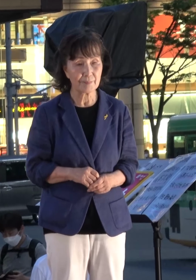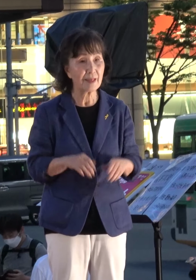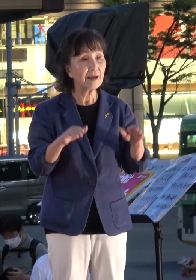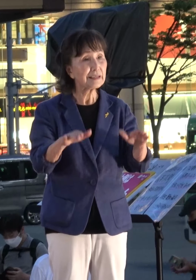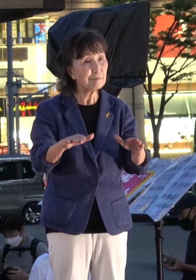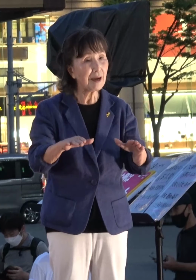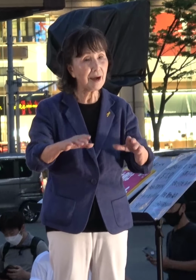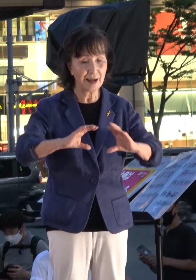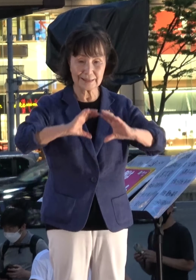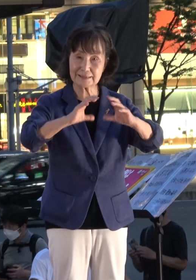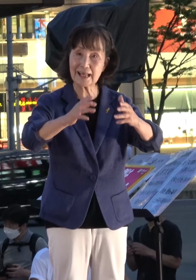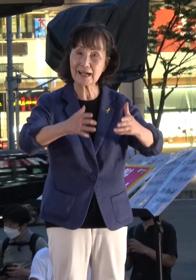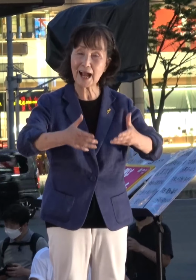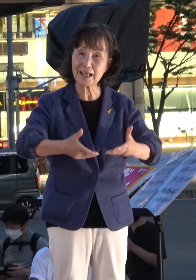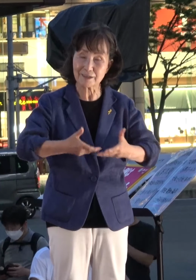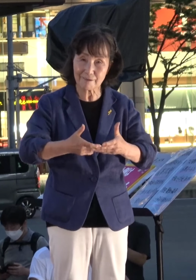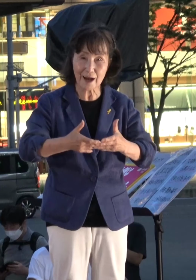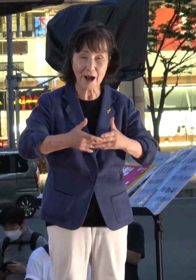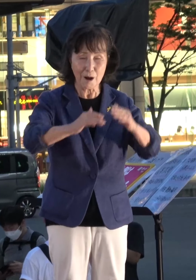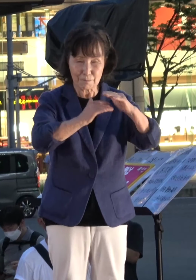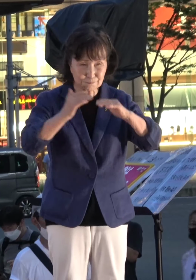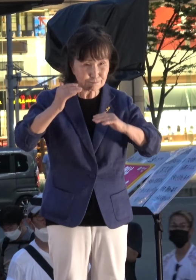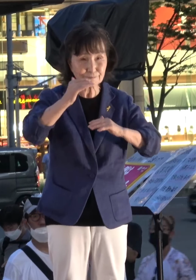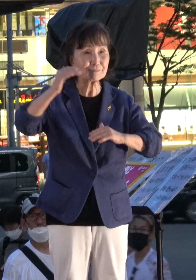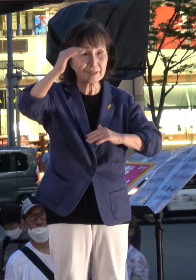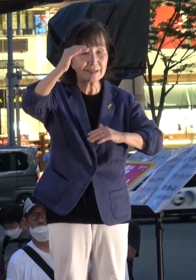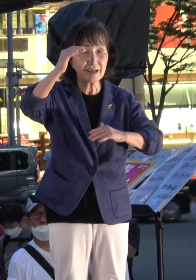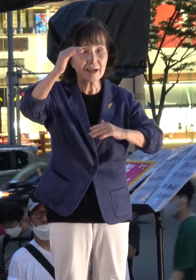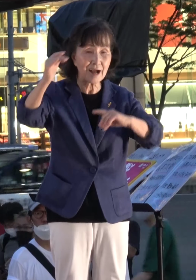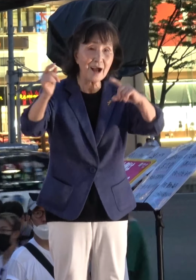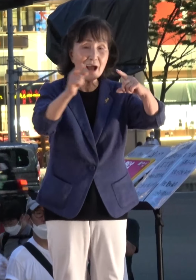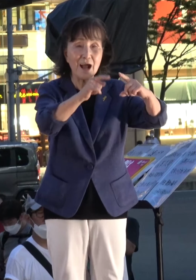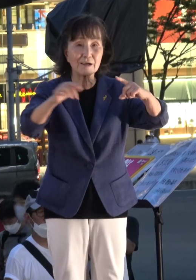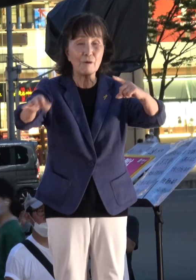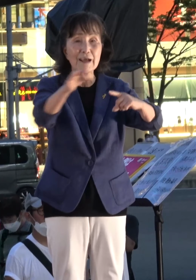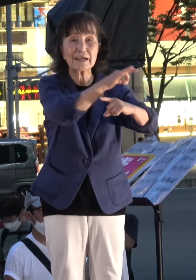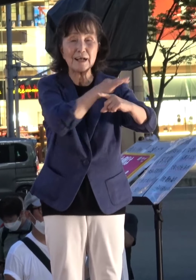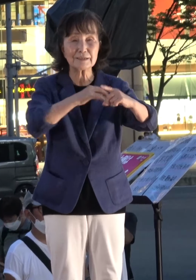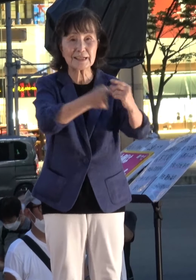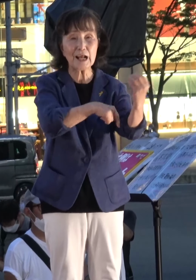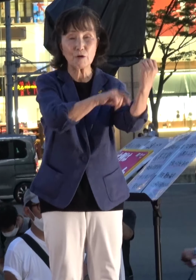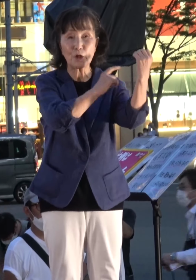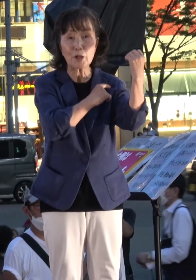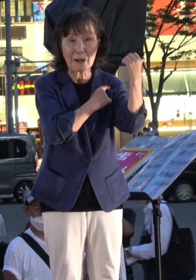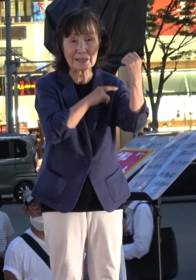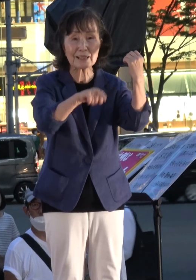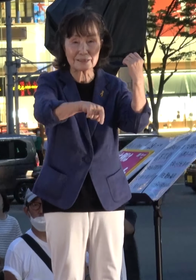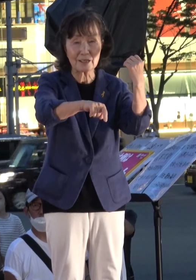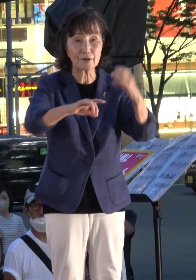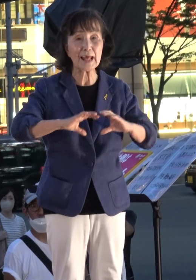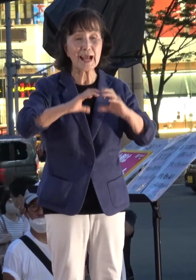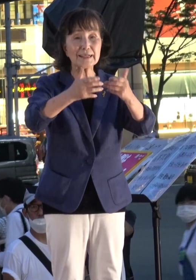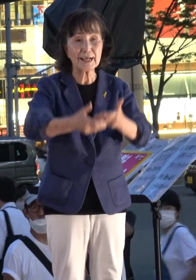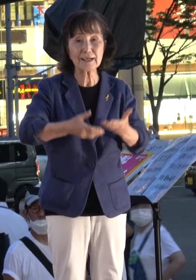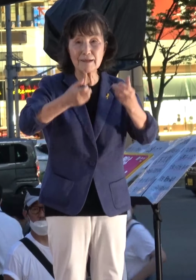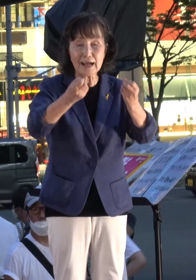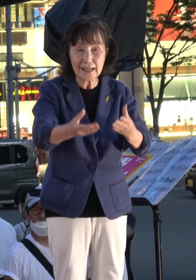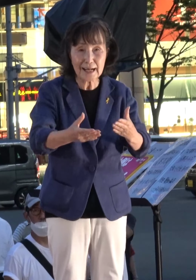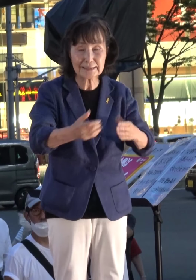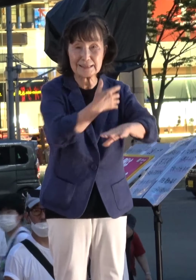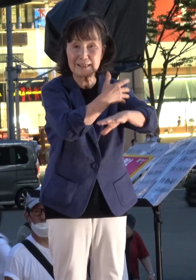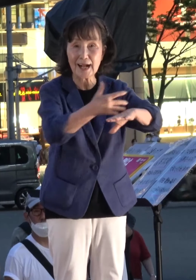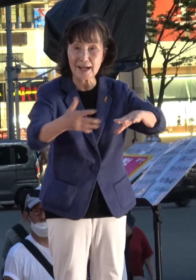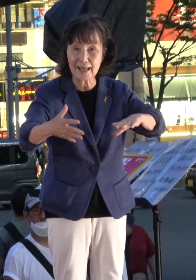今世界は最公営化の時代です。公営化の力を取り戻していく、これこそが世界の新しい流